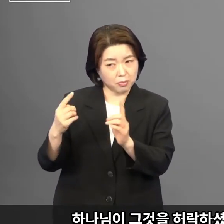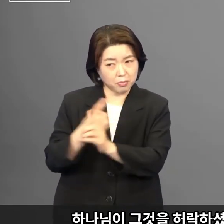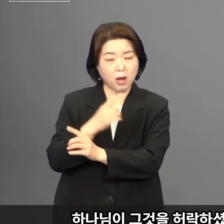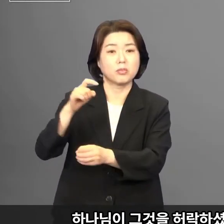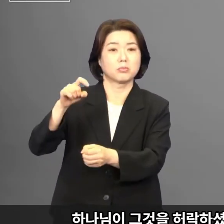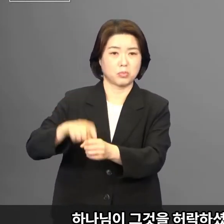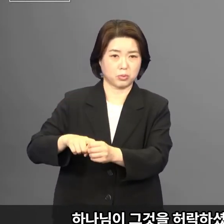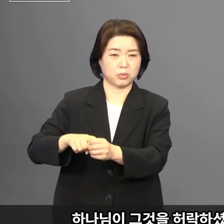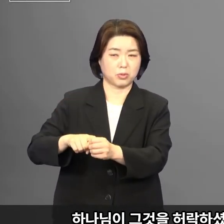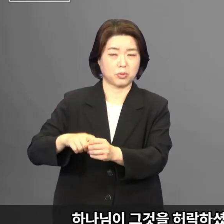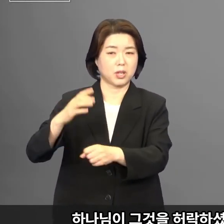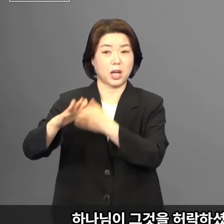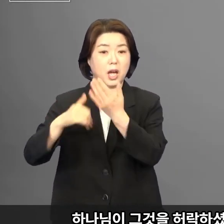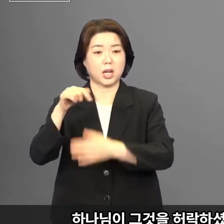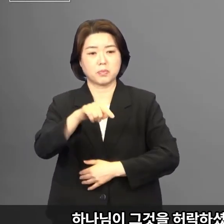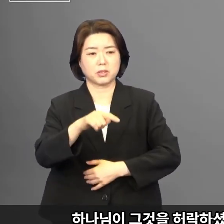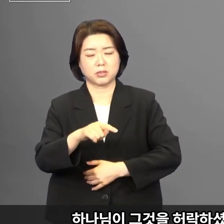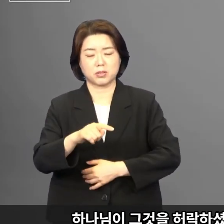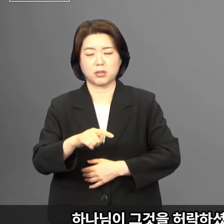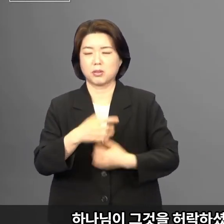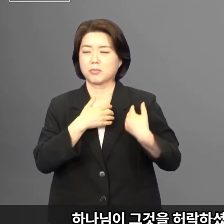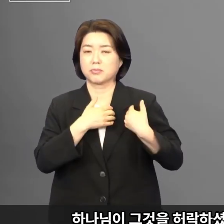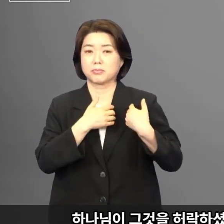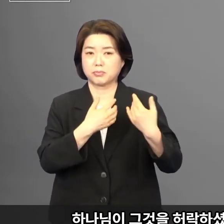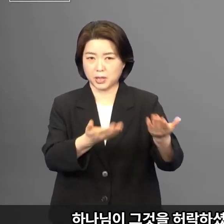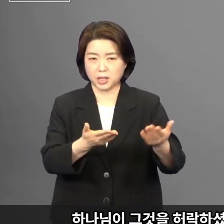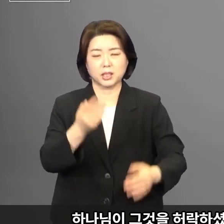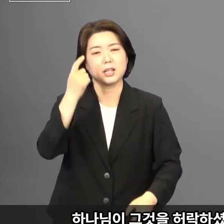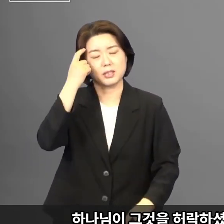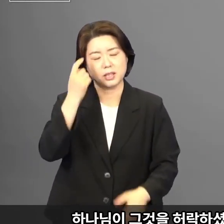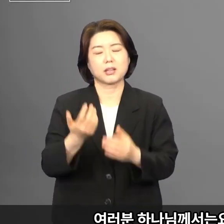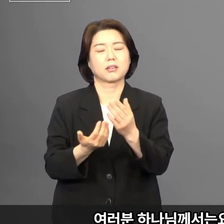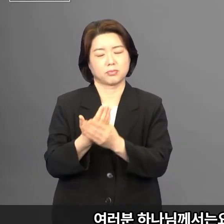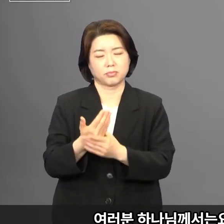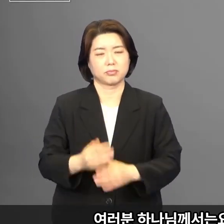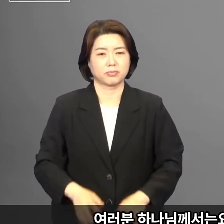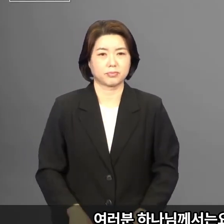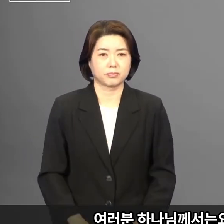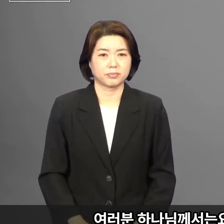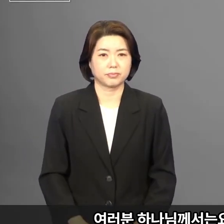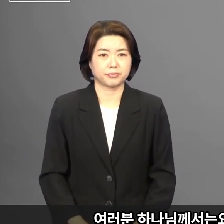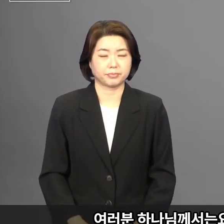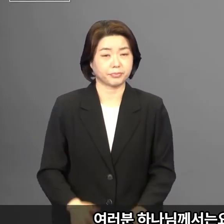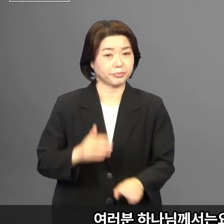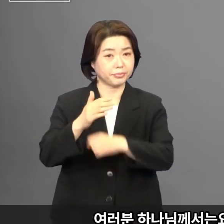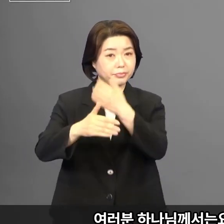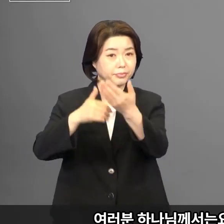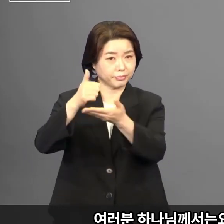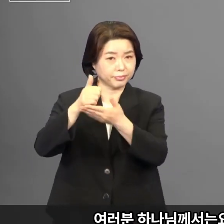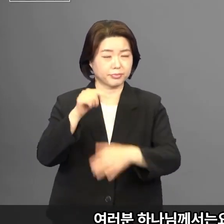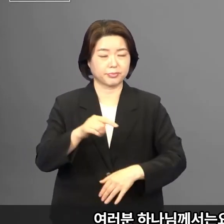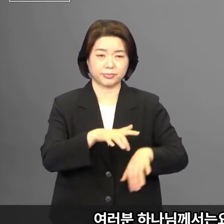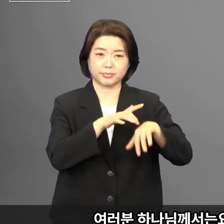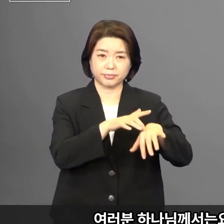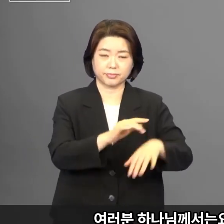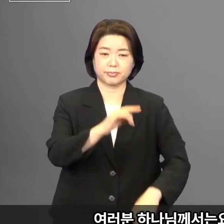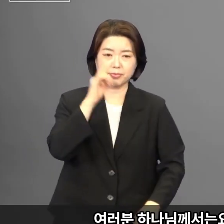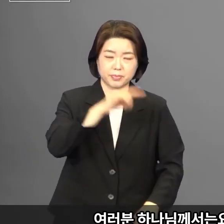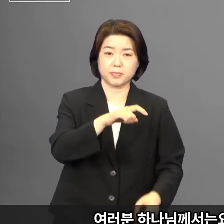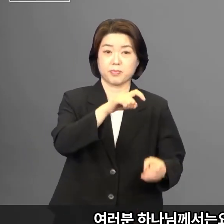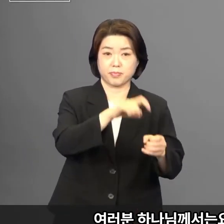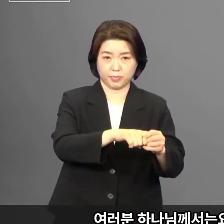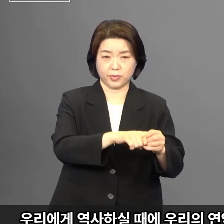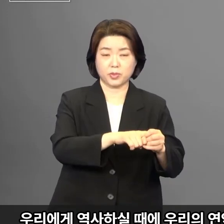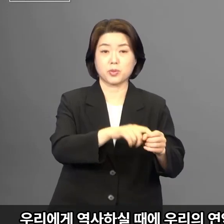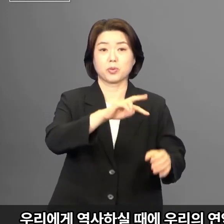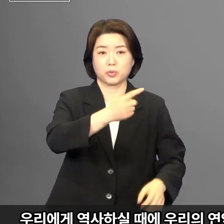바꾸시기 위해 하나님이 그것을 허락하셨겠구나라는 마음이 드는 겁니다. 여러분, 하나님께서는요, 이 마귀의 악한